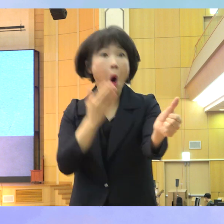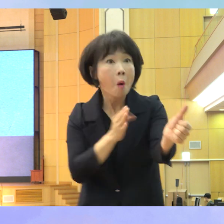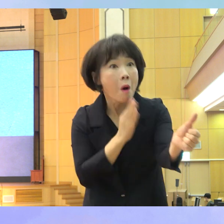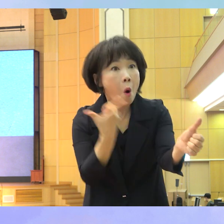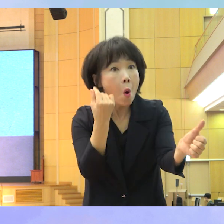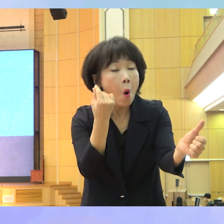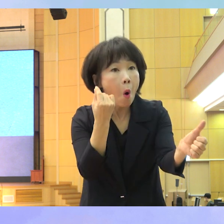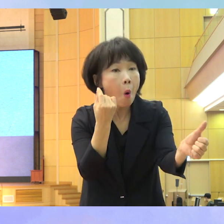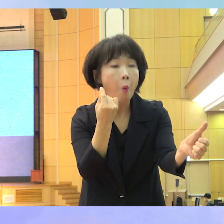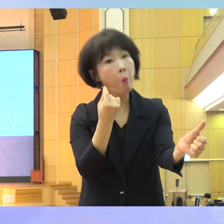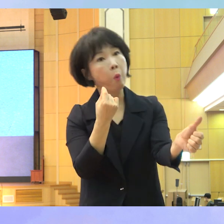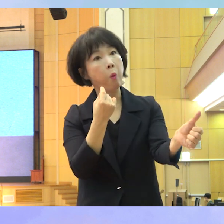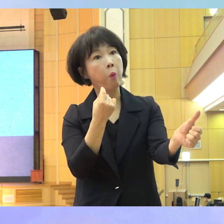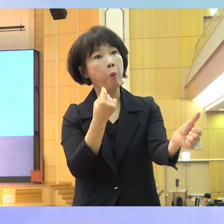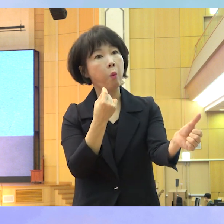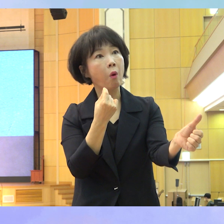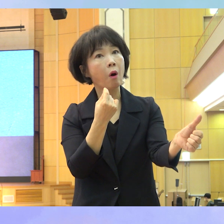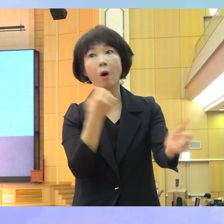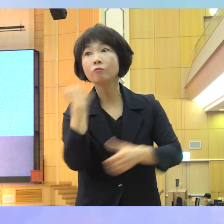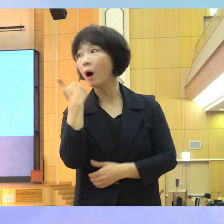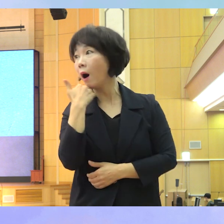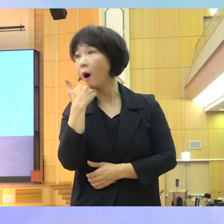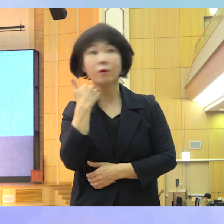그래요? 그러면 당연히 좋지요.